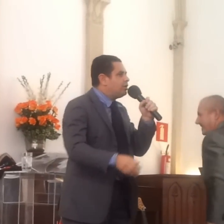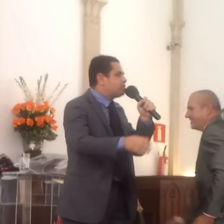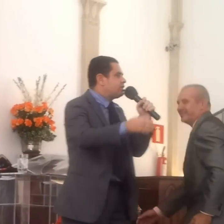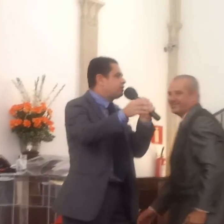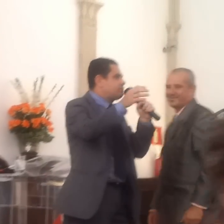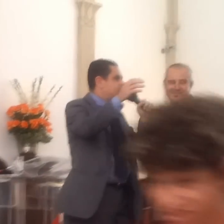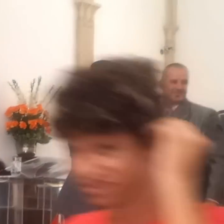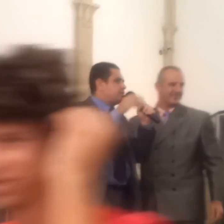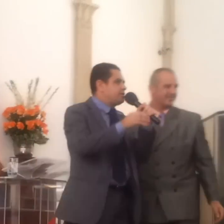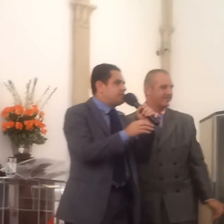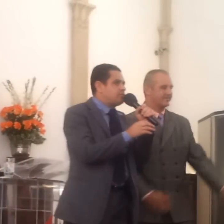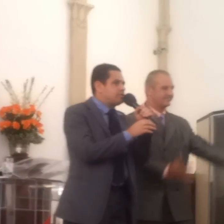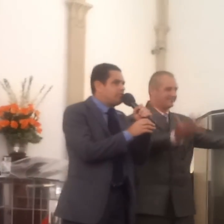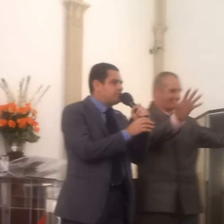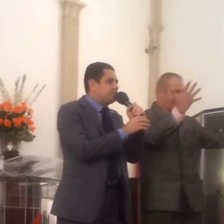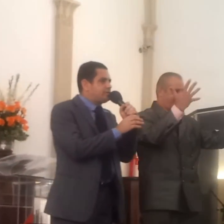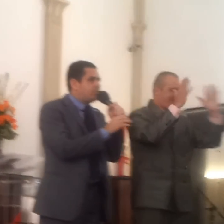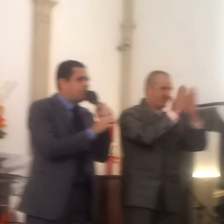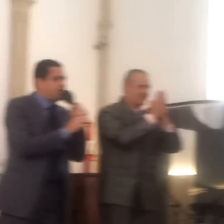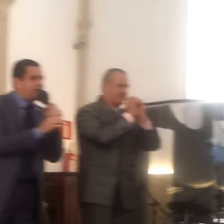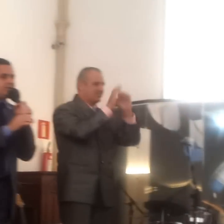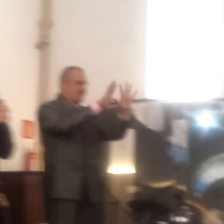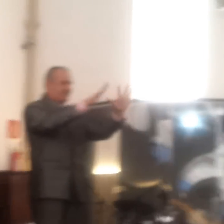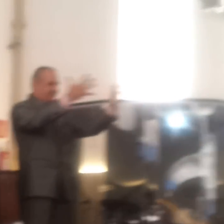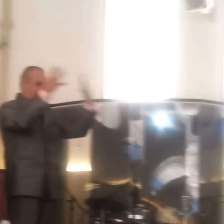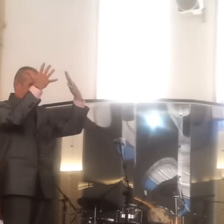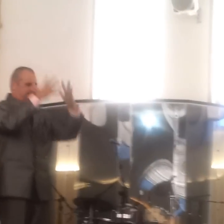amém gostei que você escandeça as mãos o Senhor